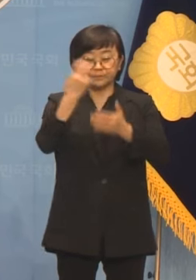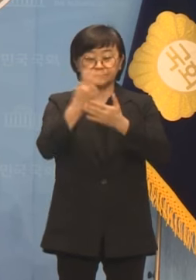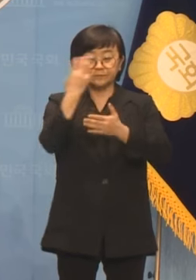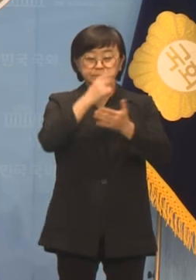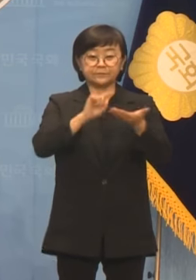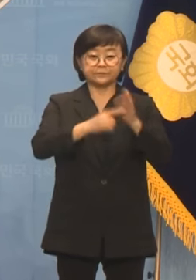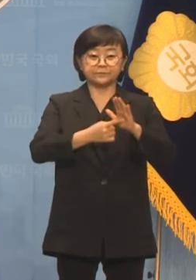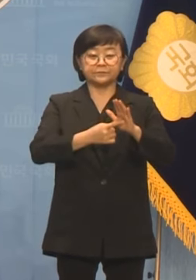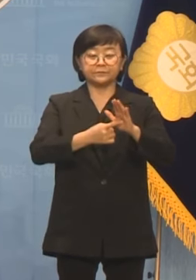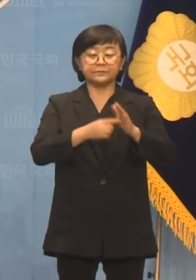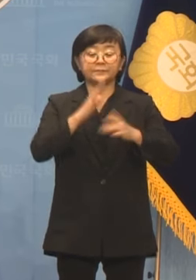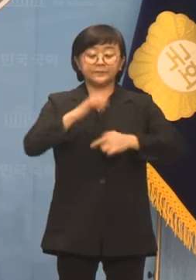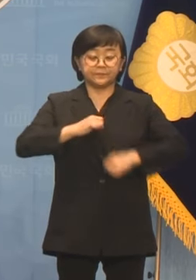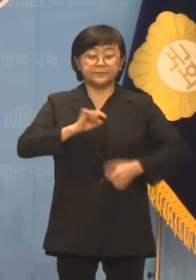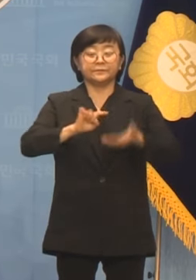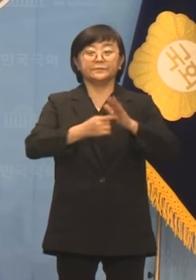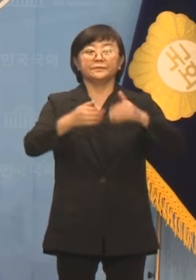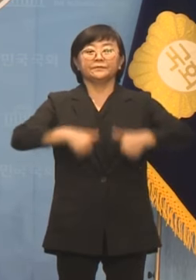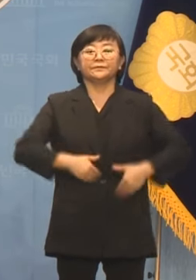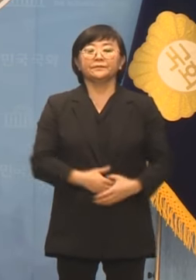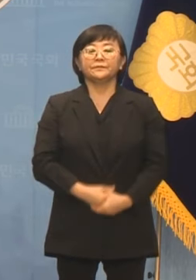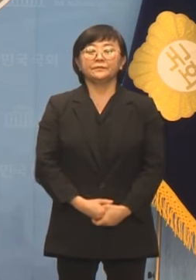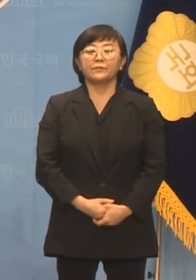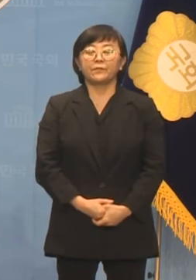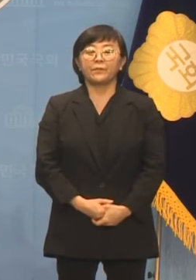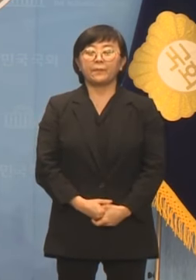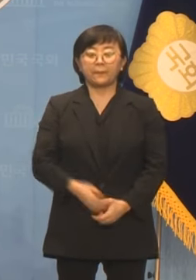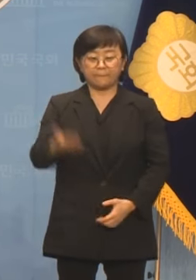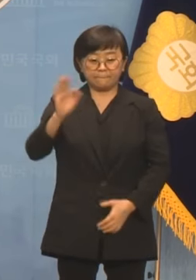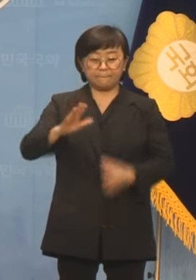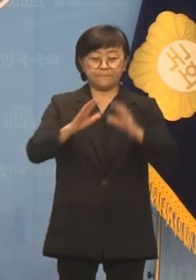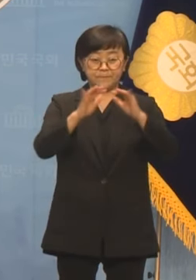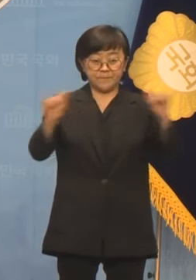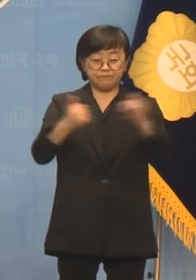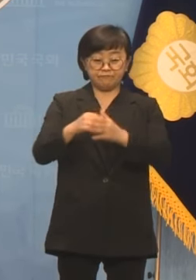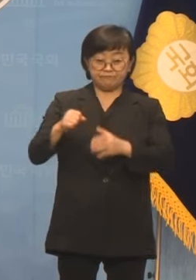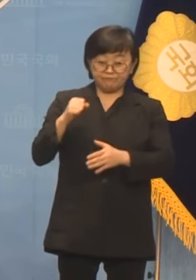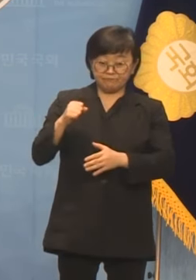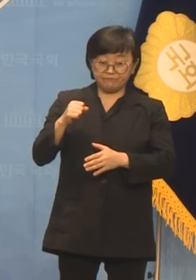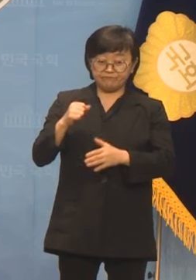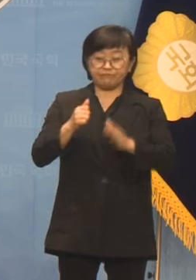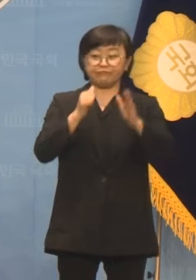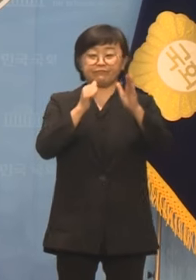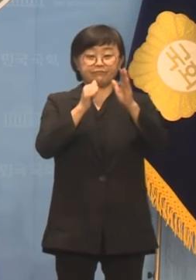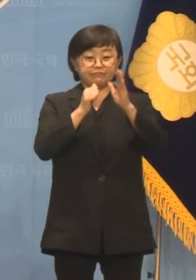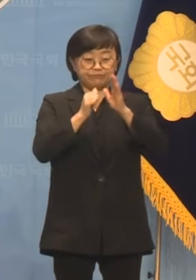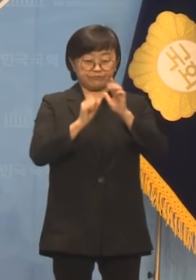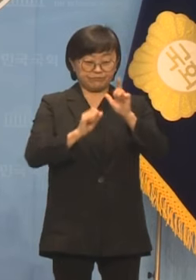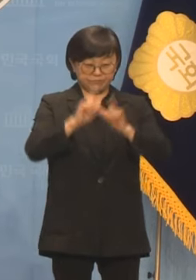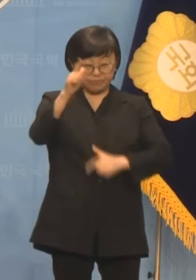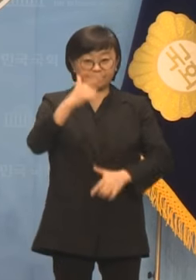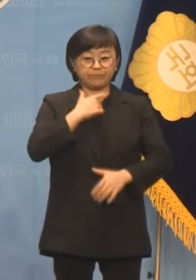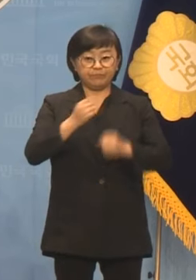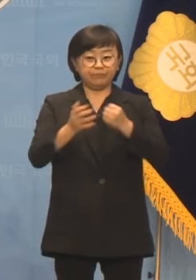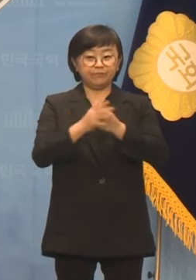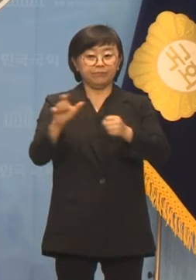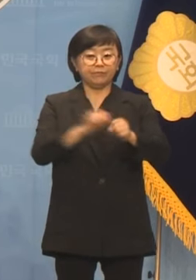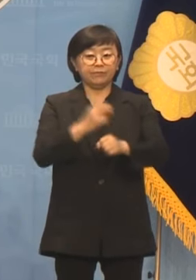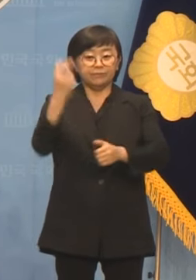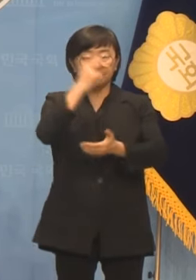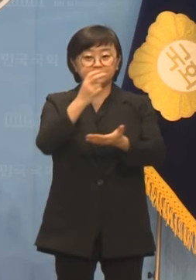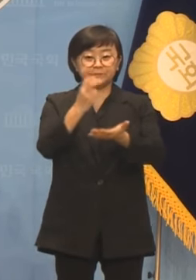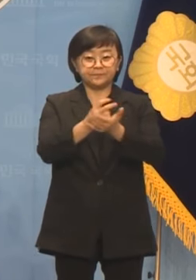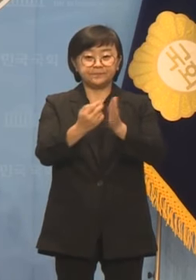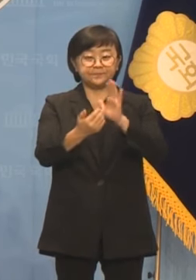통해서 진상을 밝혀야만 합니다. 그런데 국민의힘은 국민 대부분이 요구하는 김건희 특검을